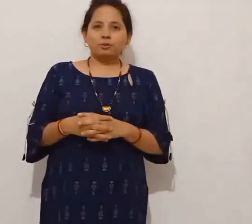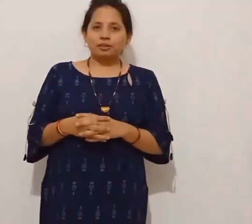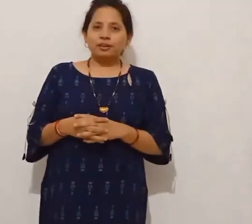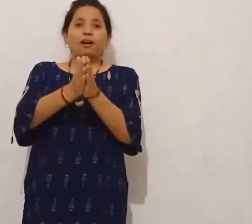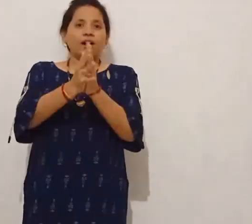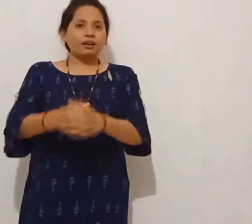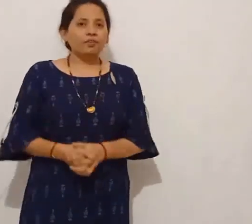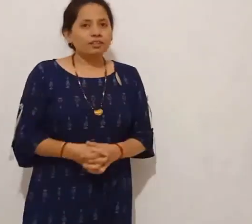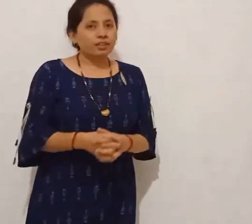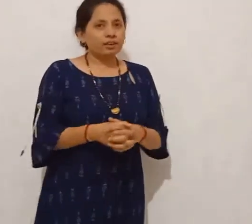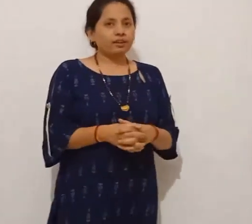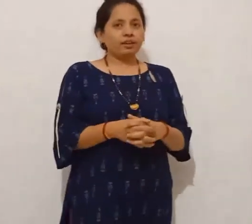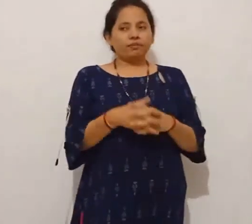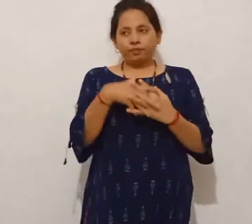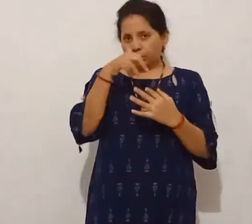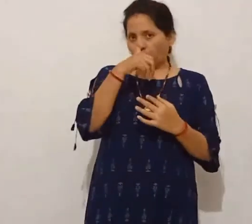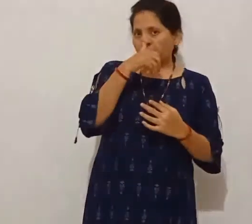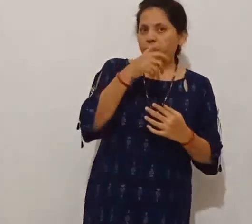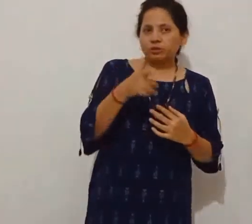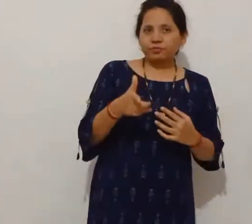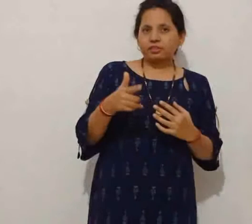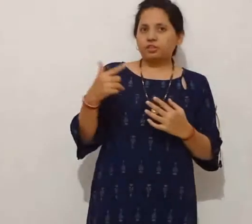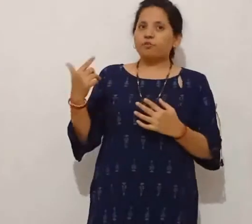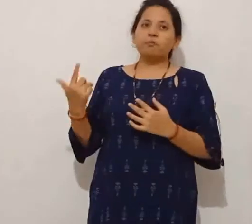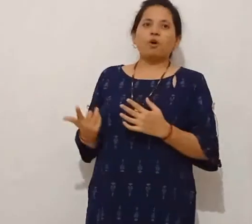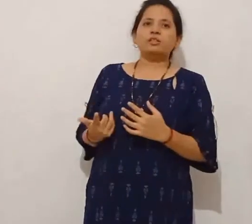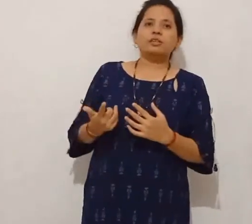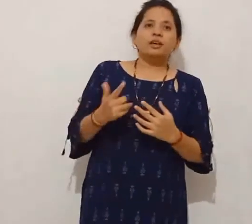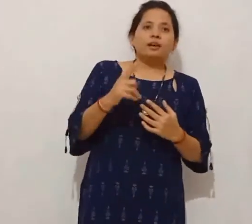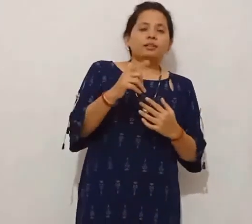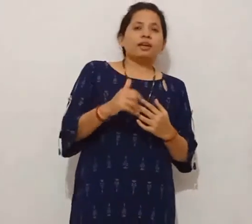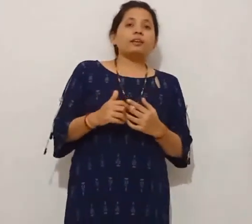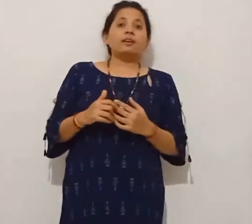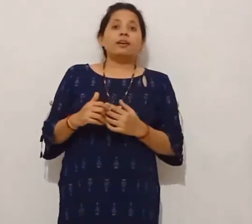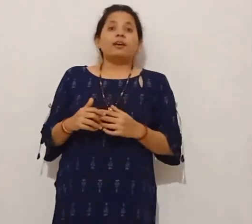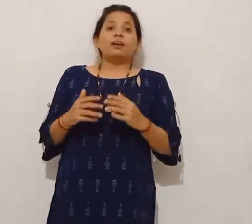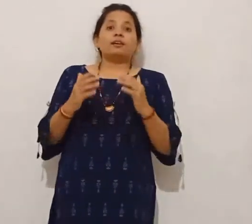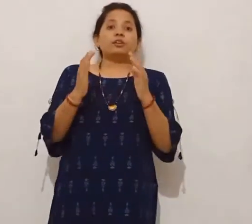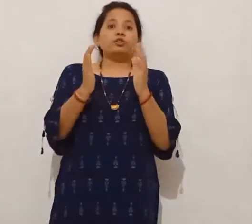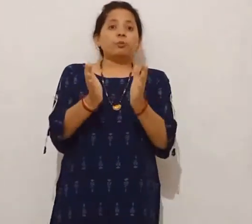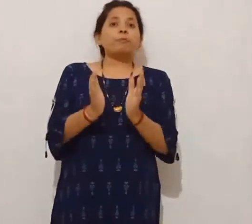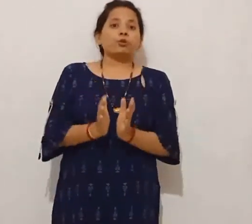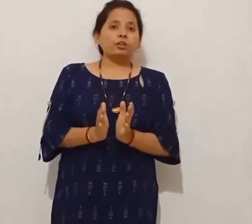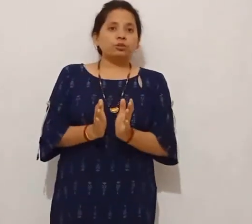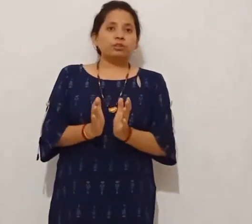होते हैं. अगेन वन थिंग, इफ वी टॉक अबाउट द फीचर ऑफ मॉल्स, देन जो भी प्रोडक्ट होते हैं